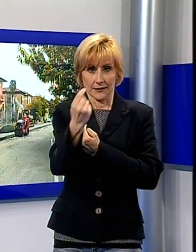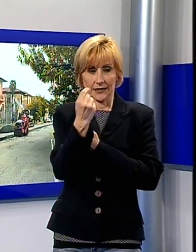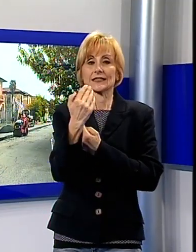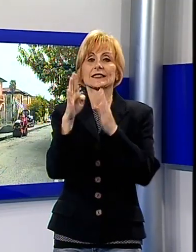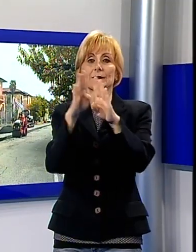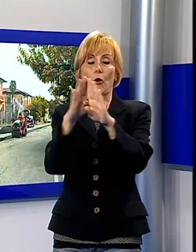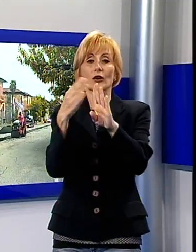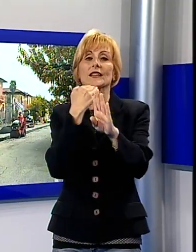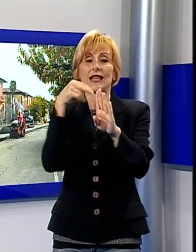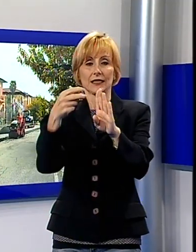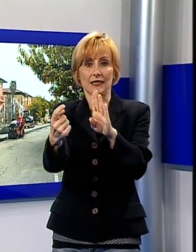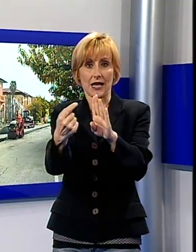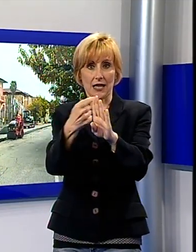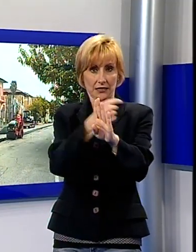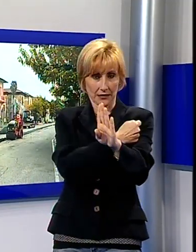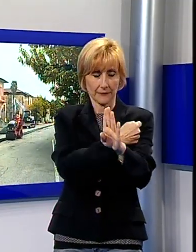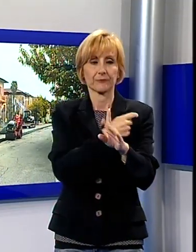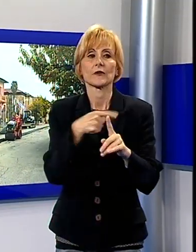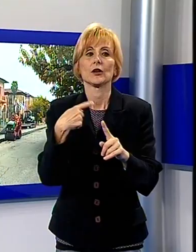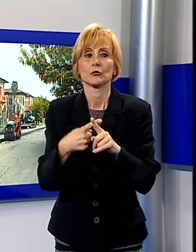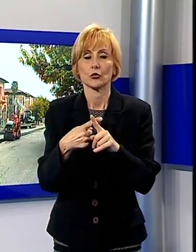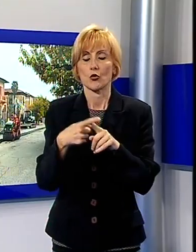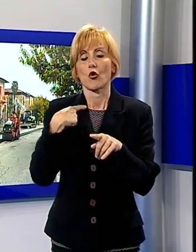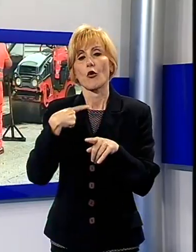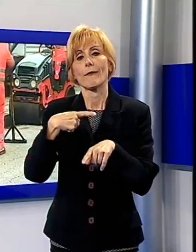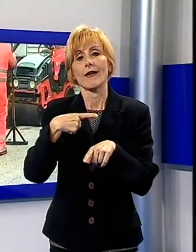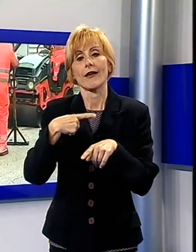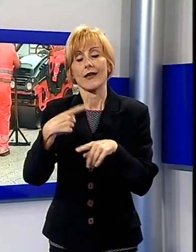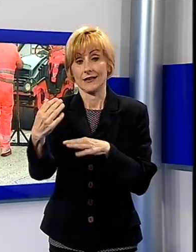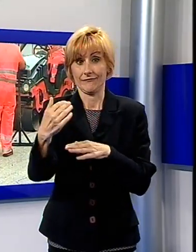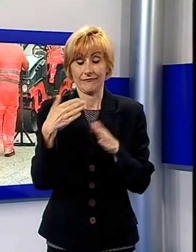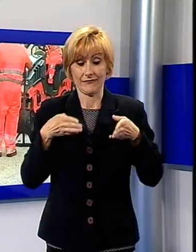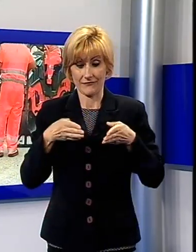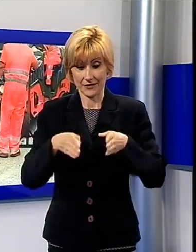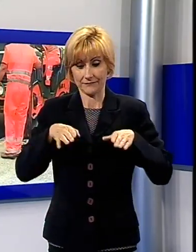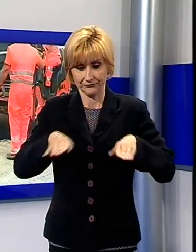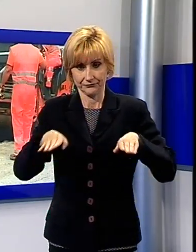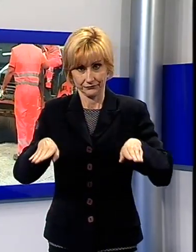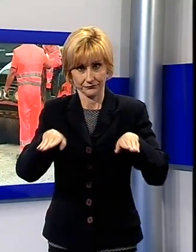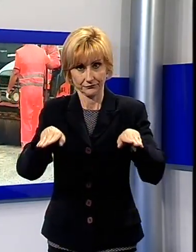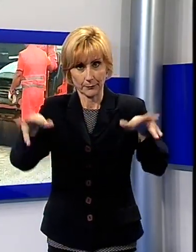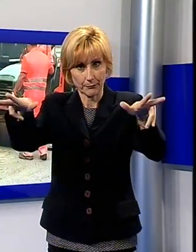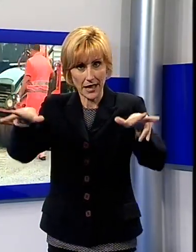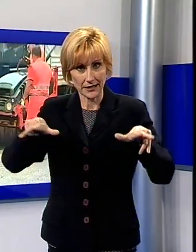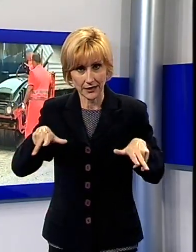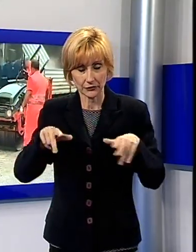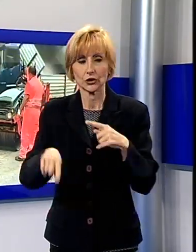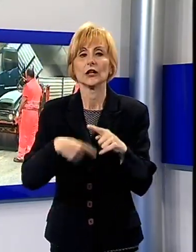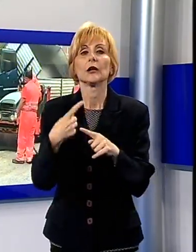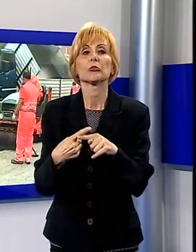Ai lati della carreggiata verranno disegnati i parcheggi a pettine. Per permettere il completamento dei lavori, la strada rimarrà chiusa fino a